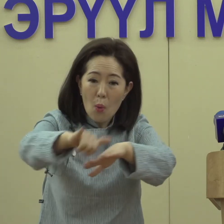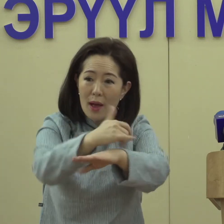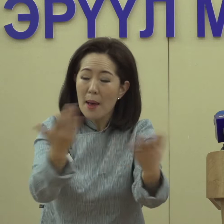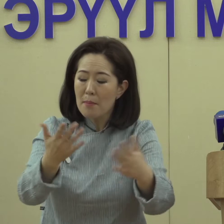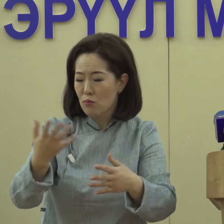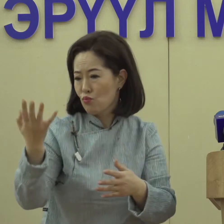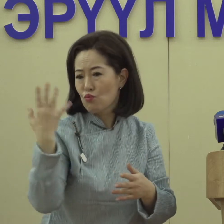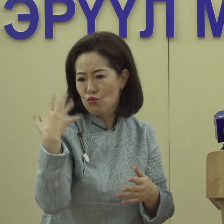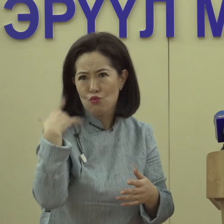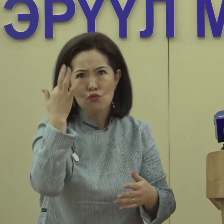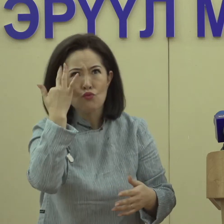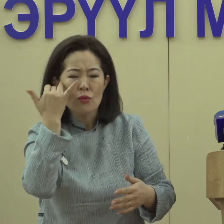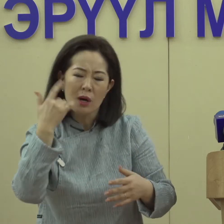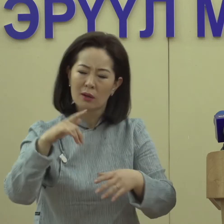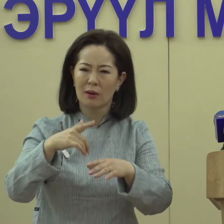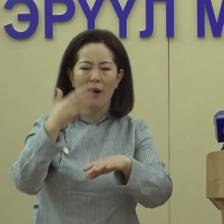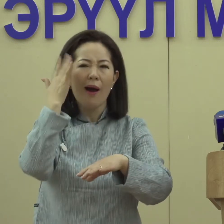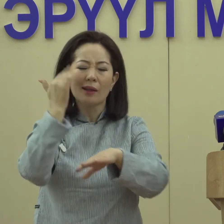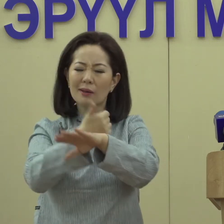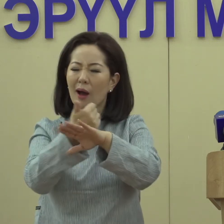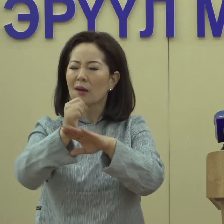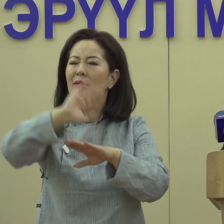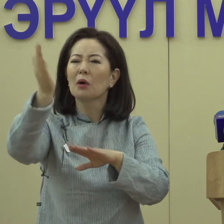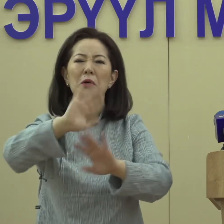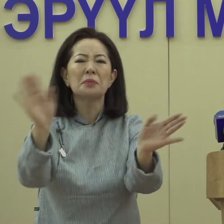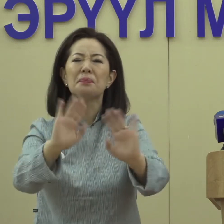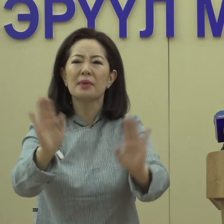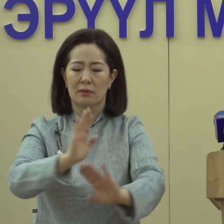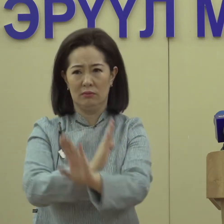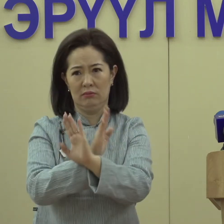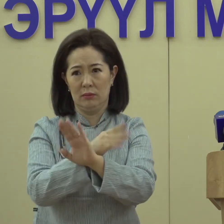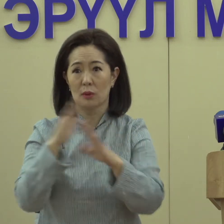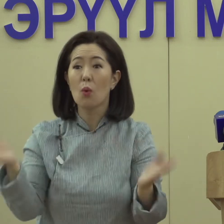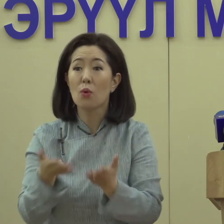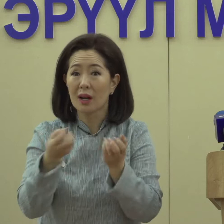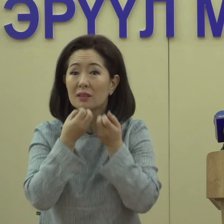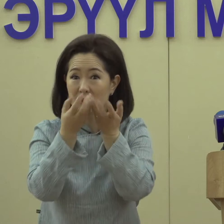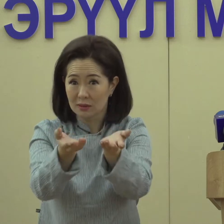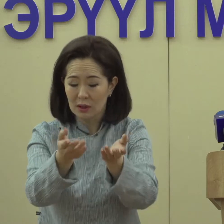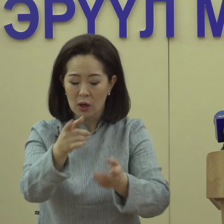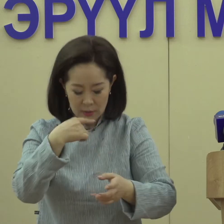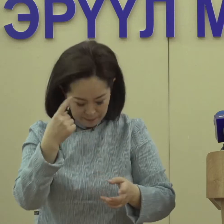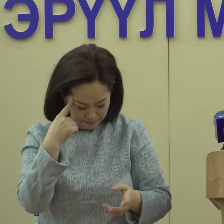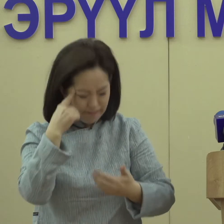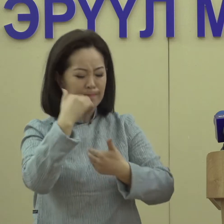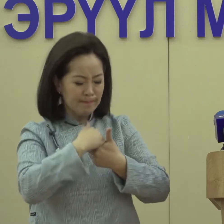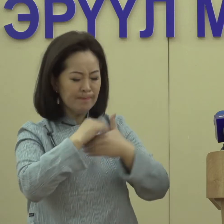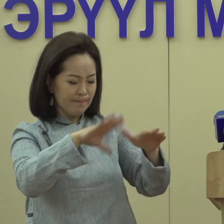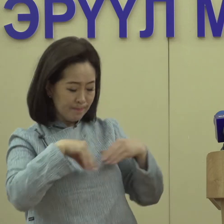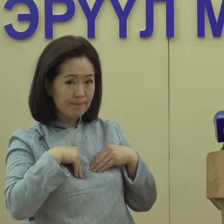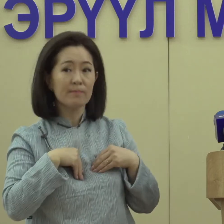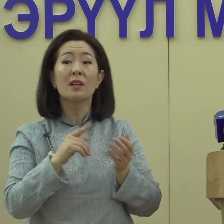улс орнд аялахгүй байхаа гэдэг одоо ийм уриалгыг гаргасныг бас та бүхэн бас хэрэгжүүлэхийг бол та бүхнээсээ хүсэж